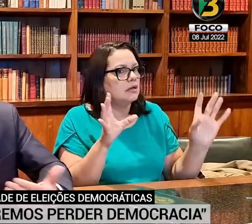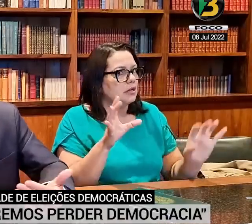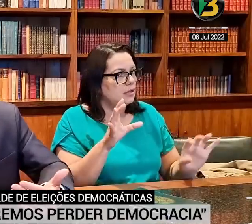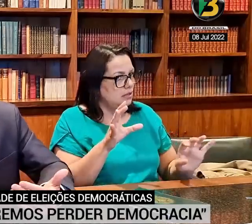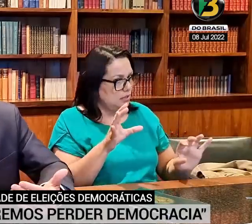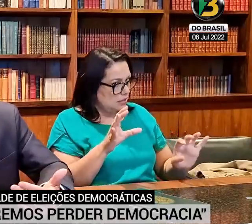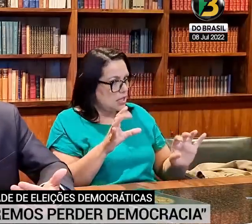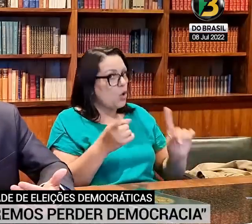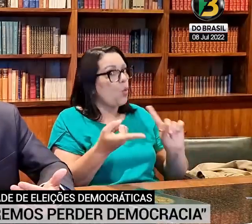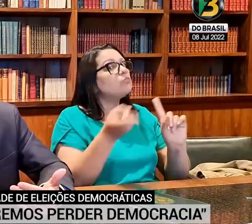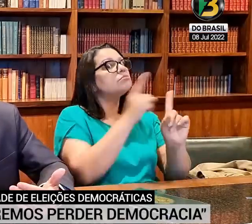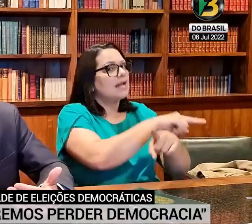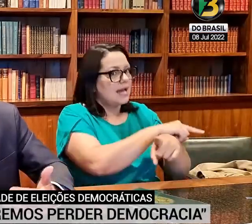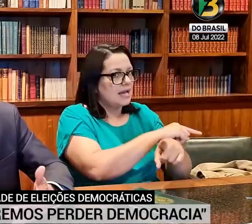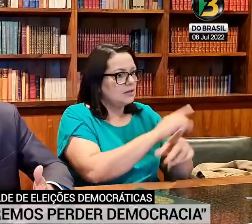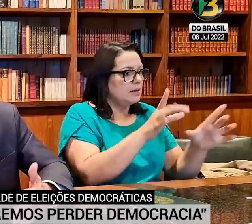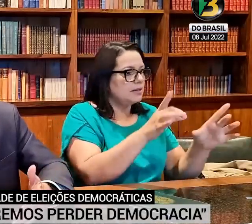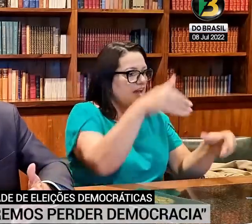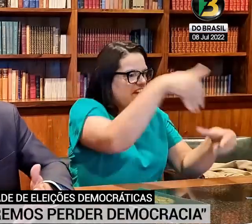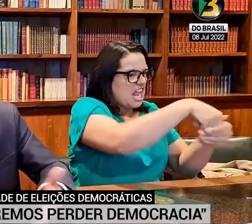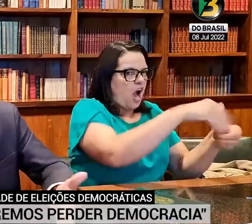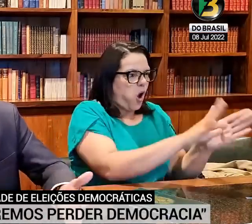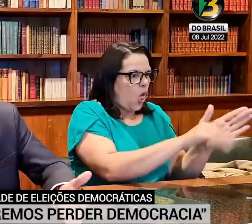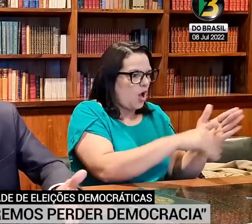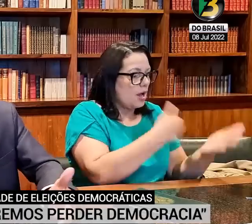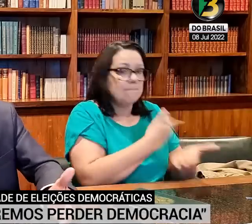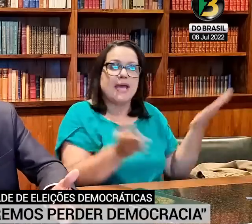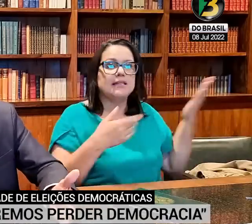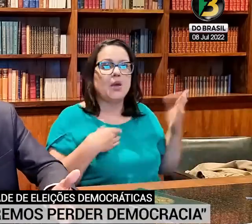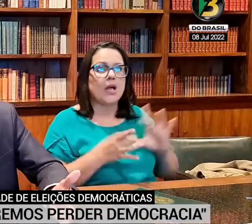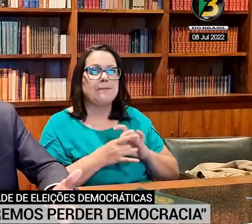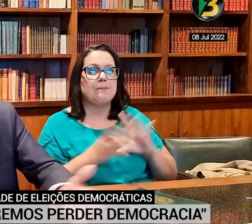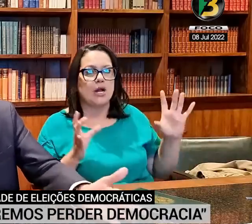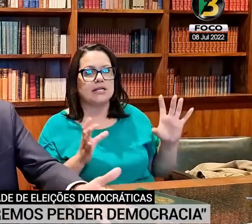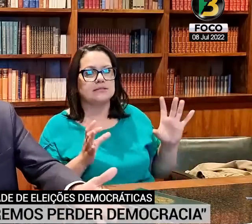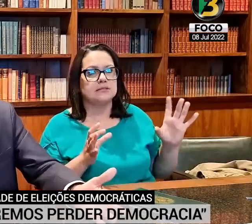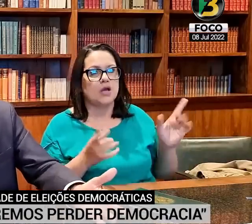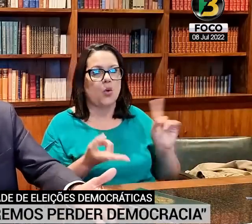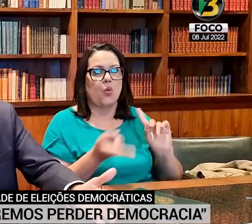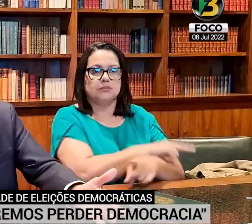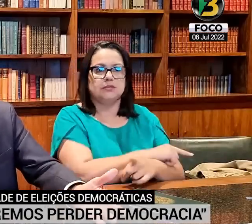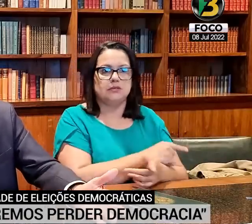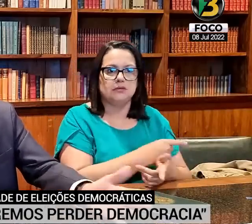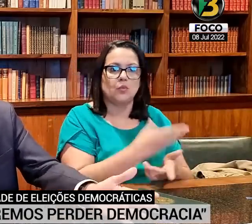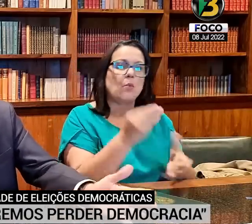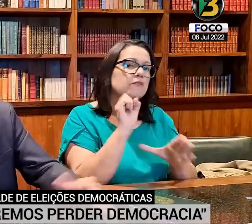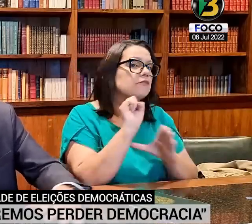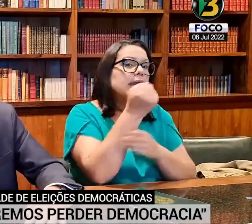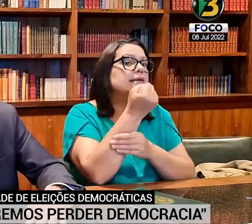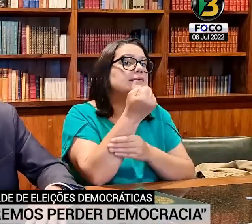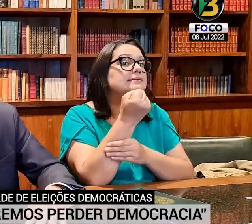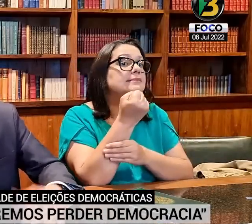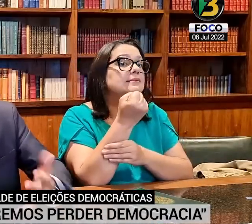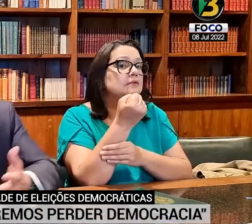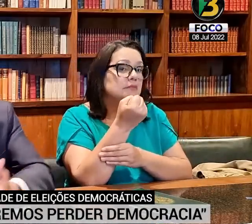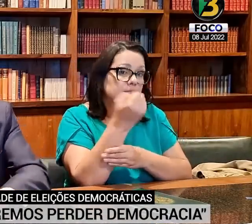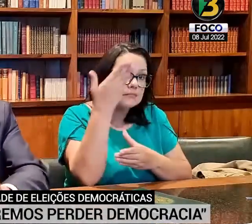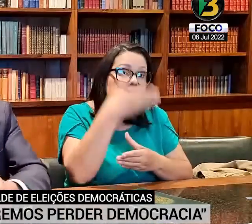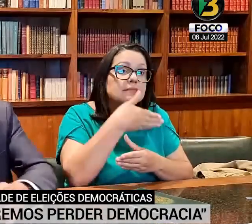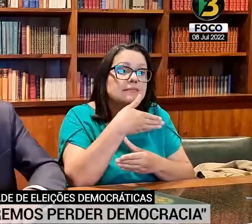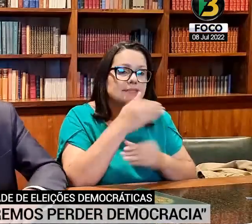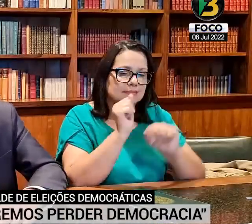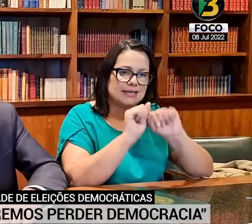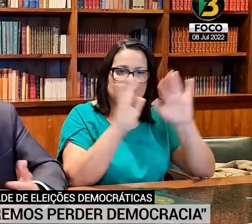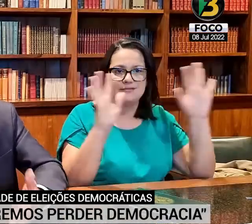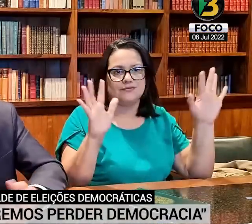democracia numa eleição e como eu possa garantir daqui essa questão do Brasil transparece é